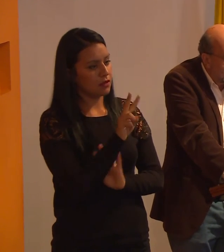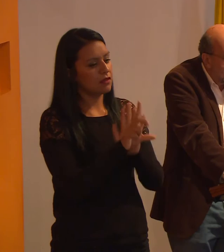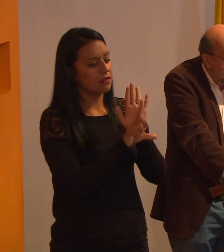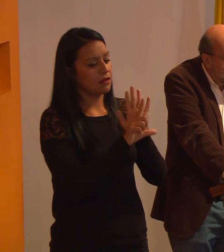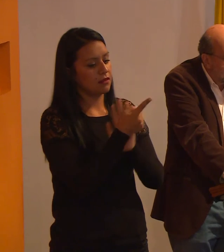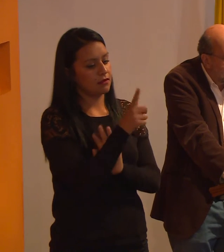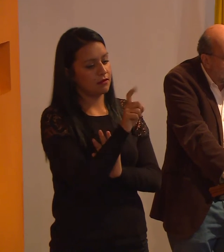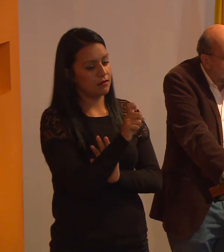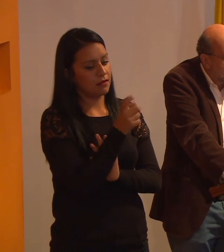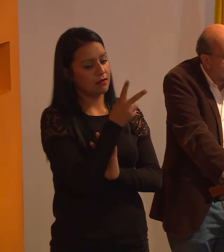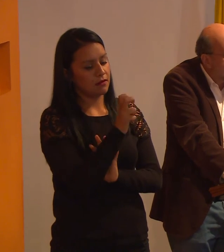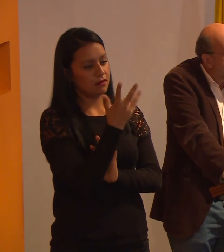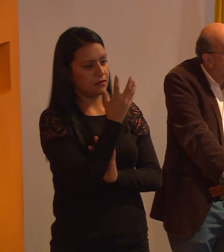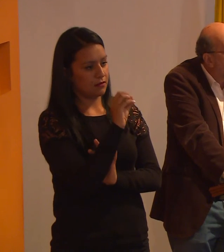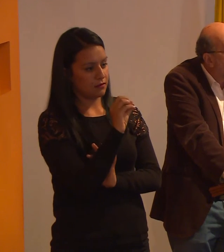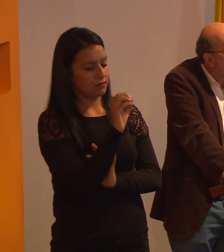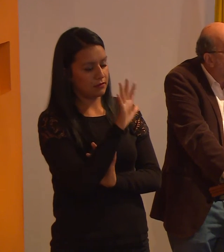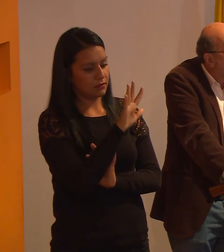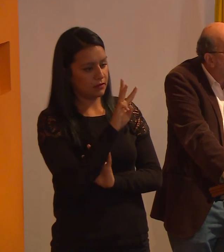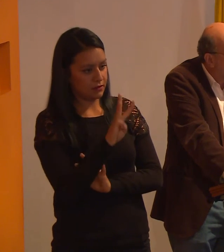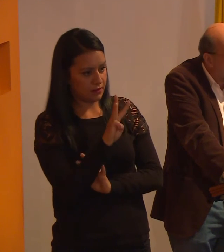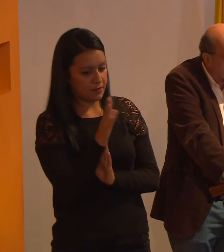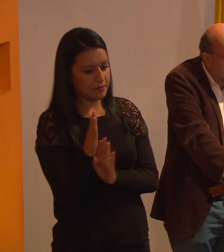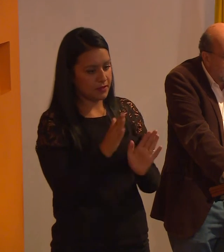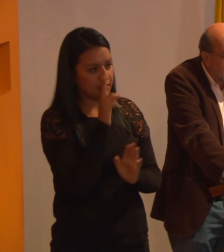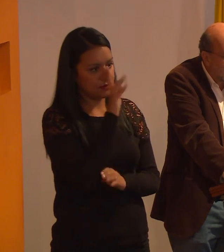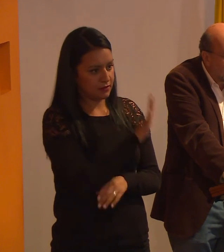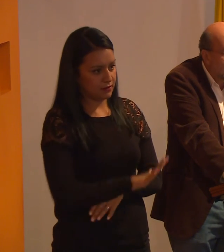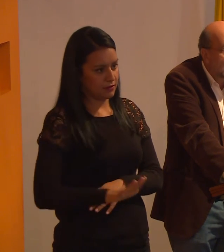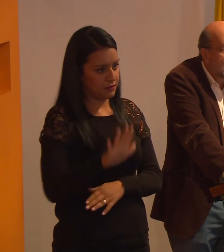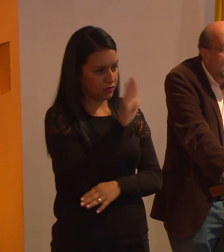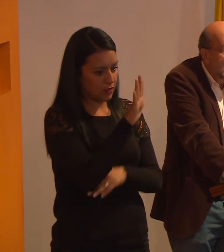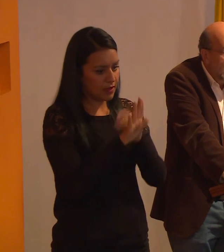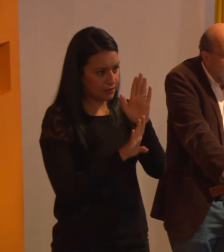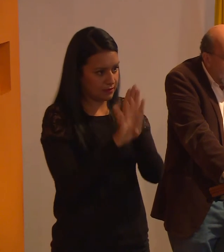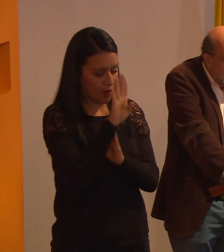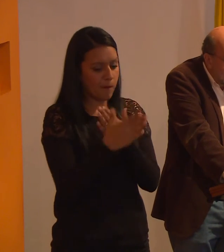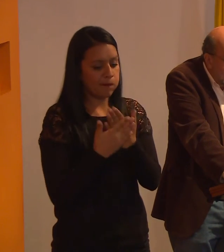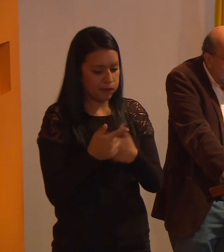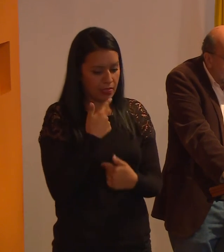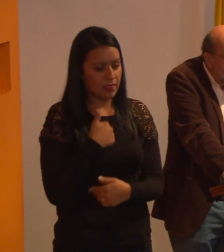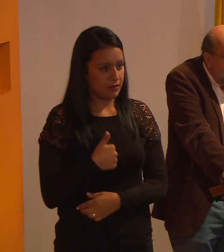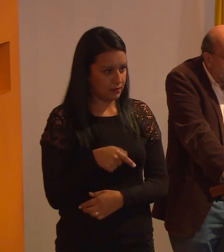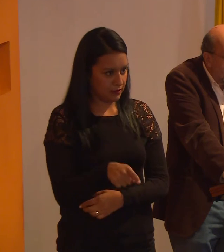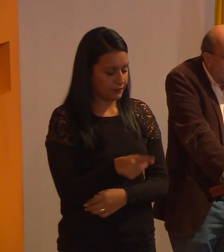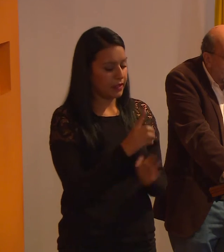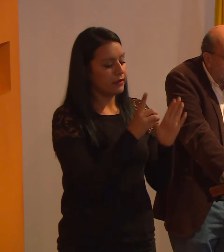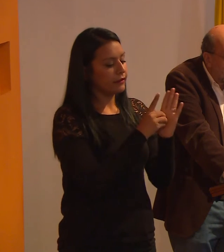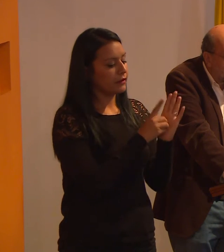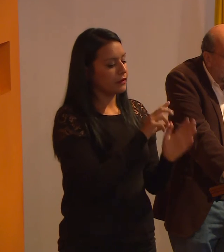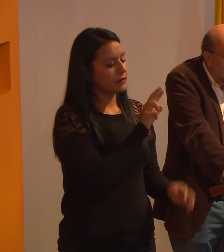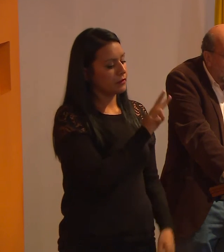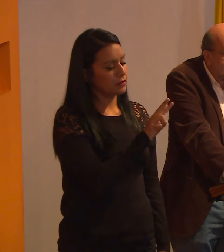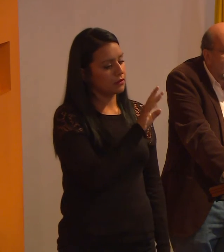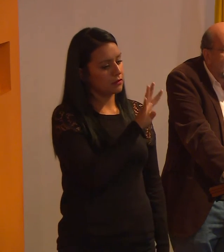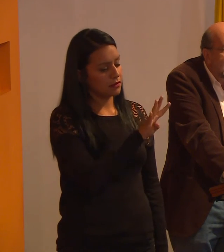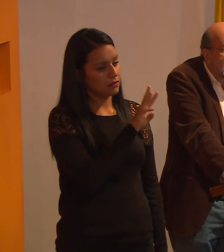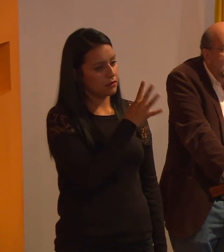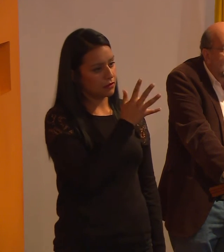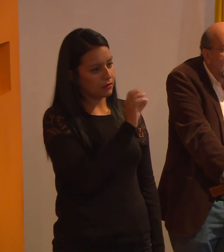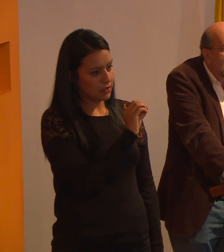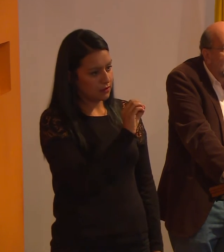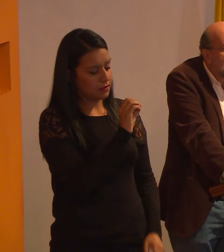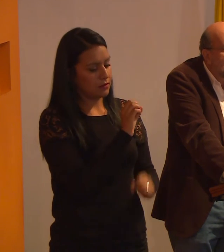Ley 1753 del Plan Nacional de Desarrollo, el Decreto 2450